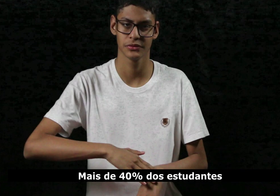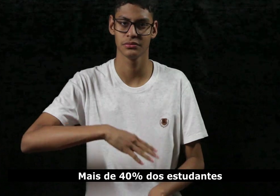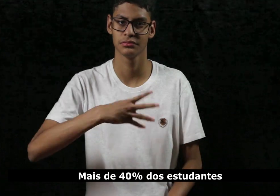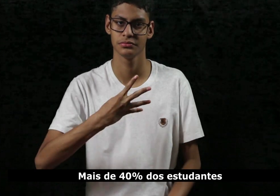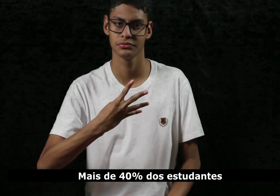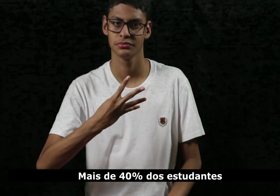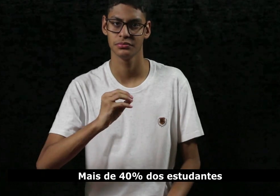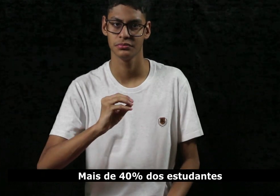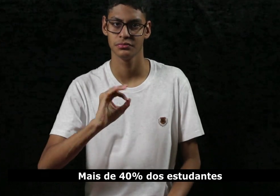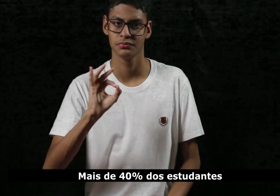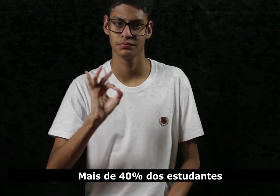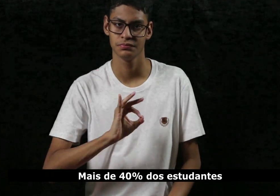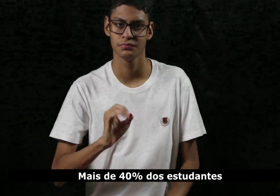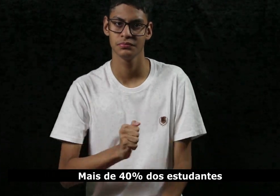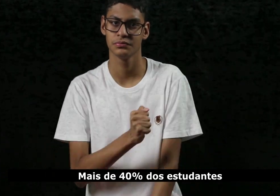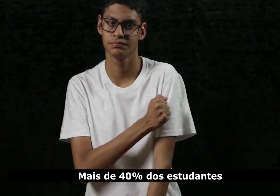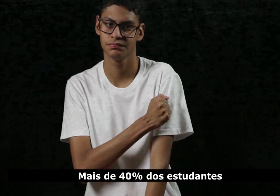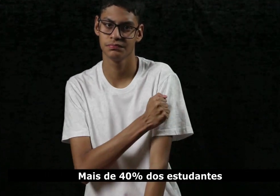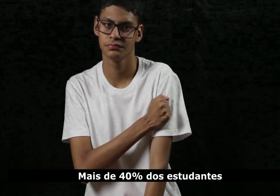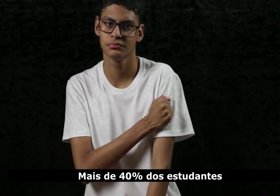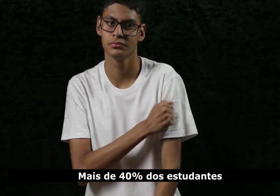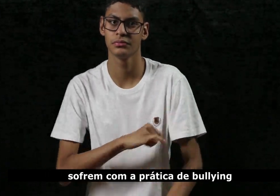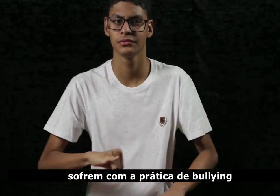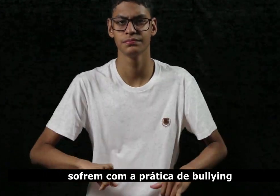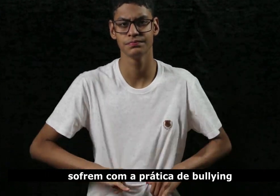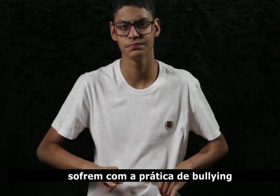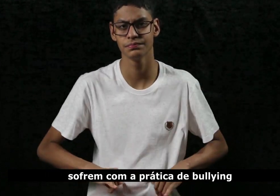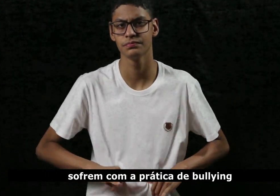mais de 40% dos estudantes sofrem com a prática de bullying,